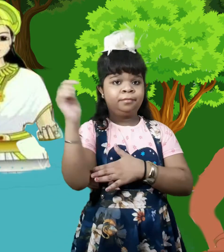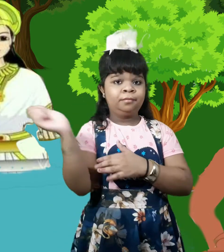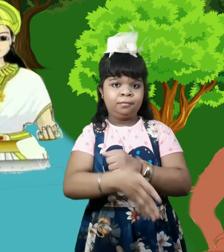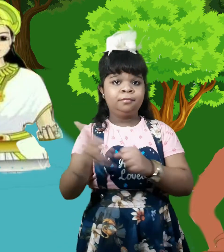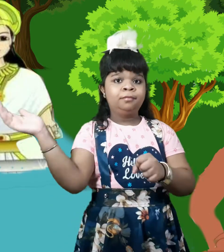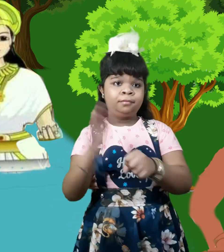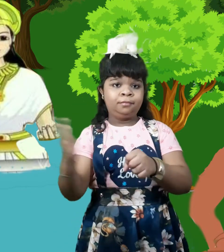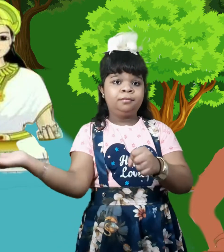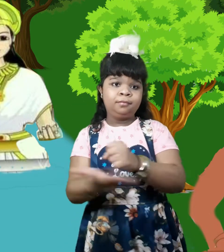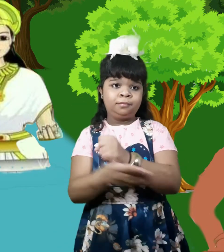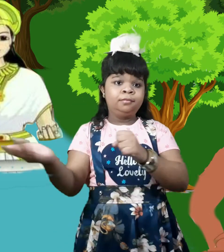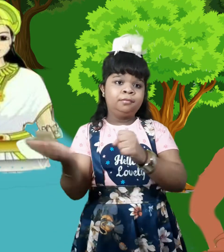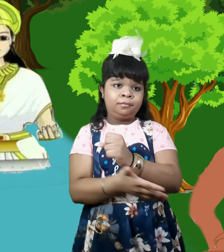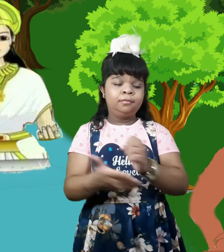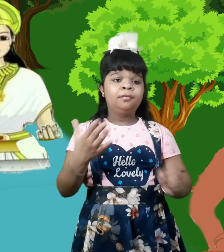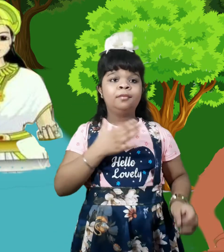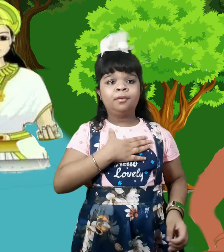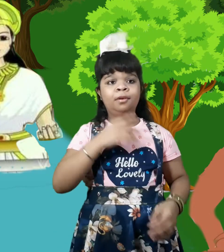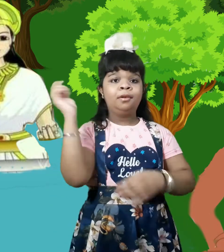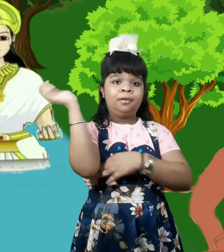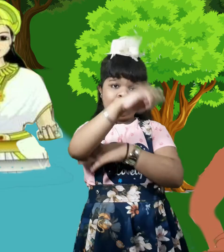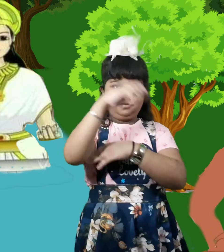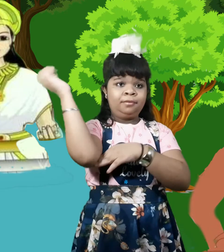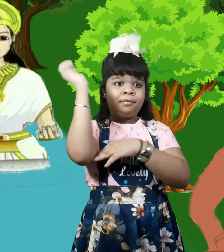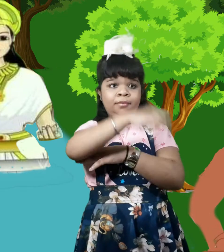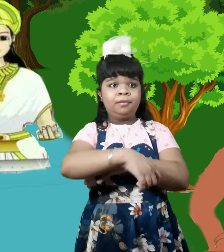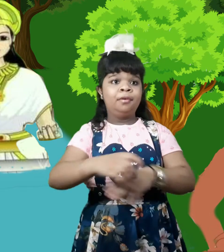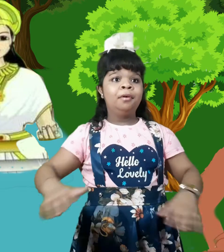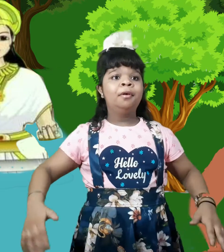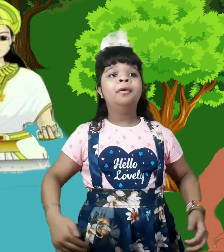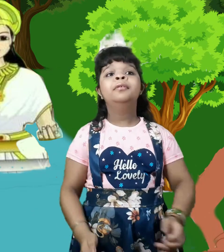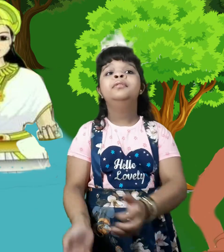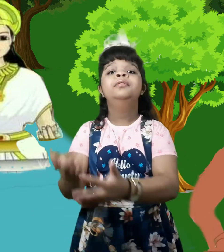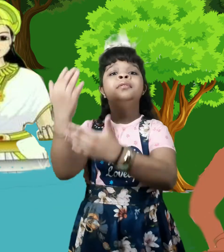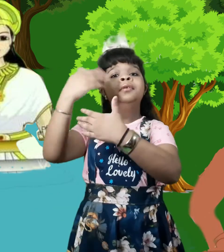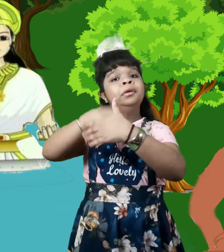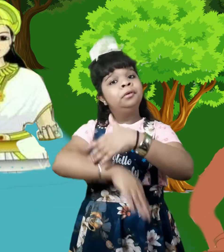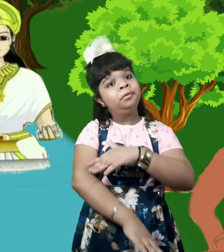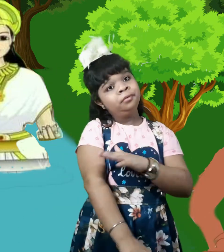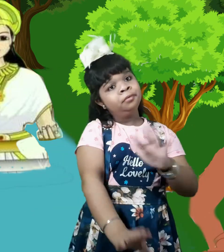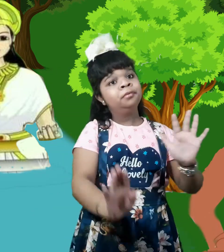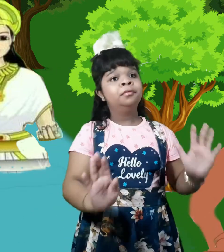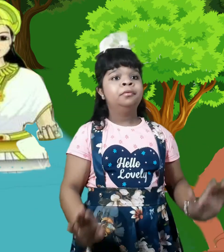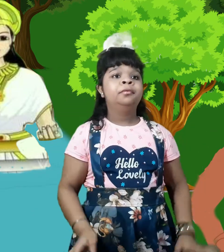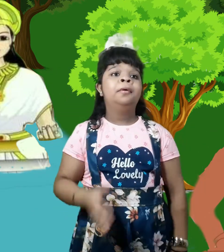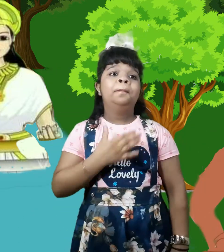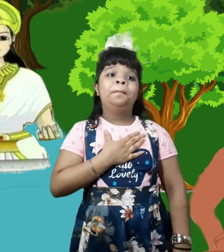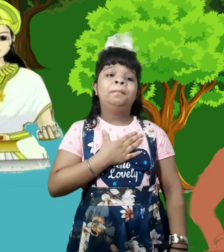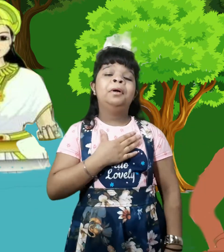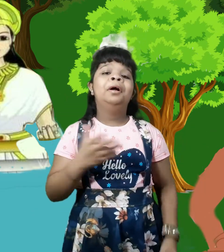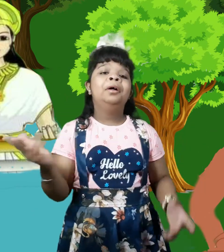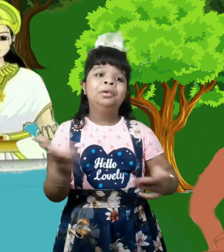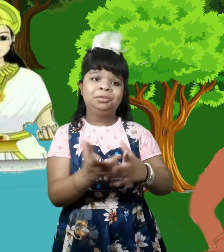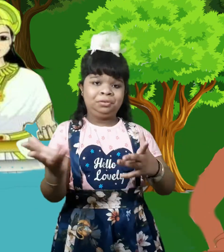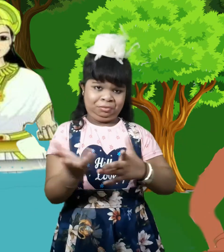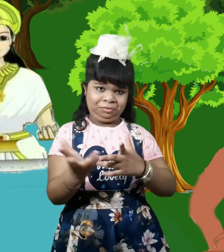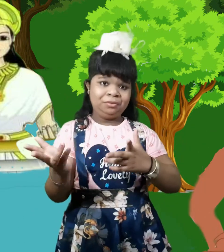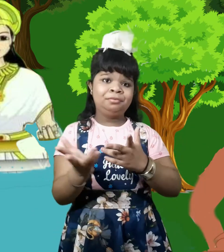काटते मेरी कुल्हाड़ी नदी में गिर गई। अब मैं क्या करूं?